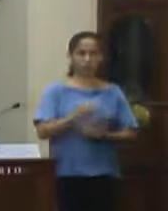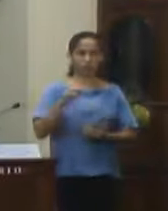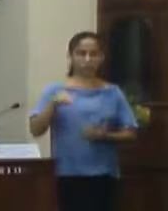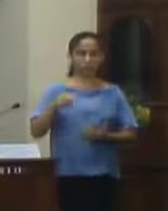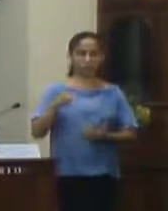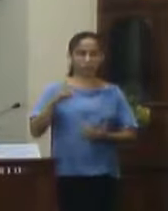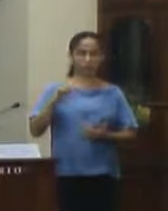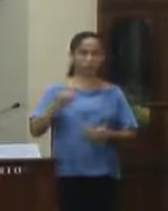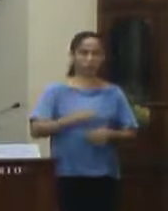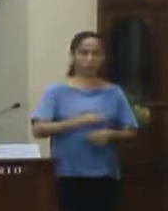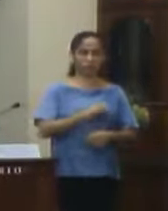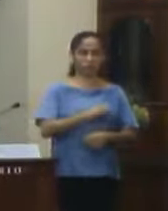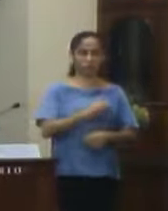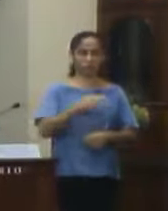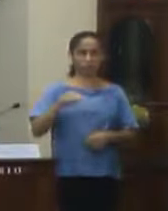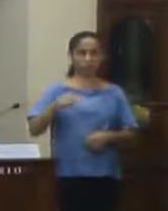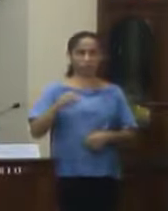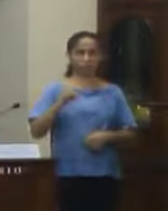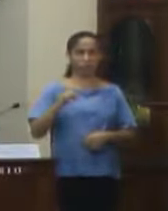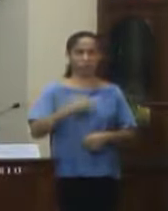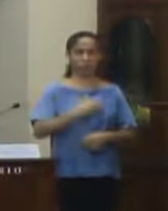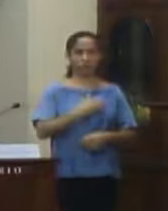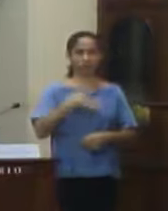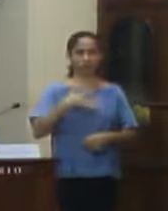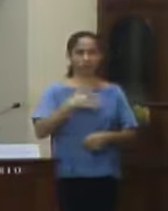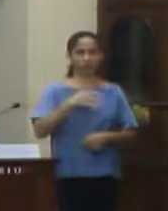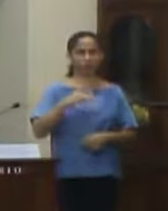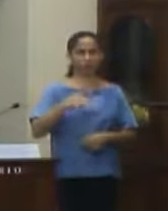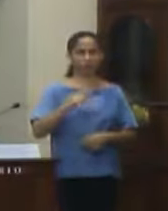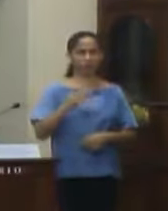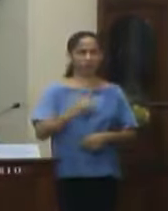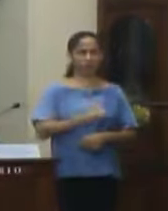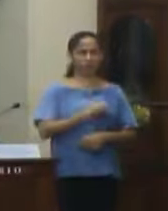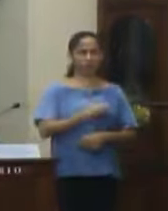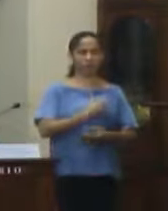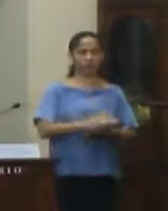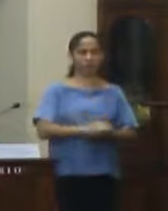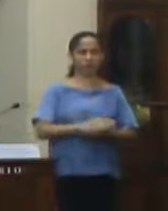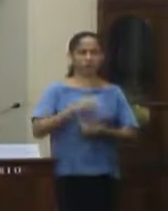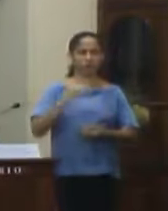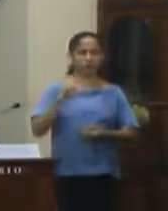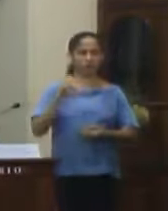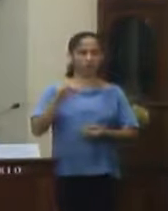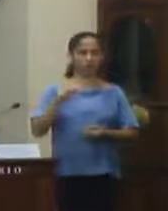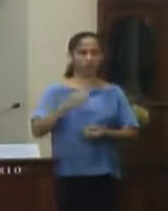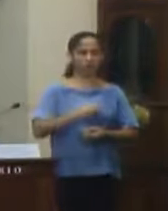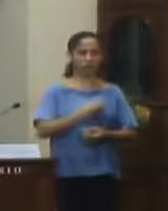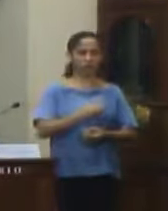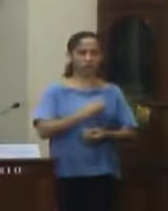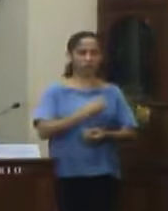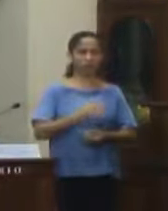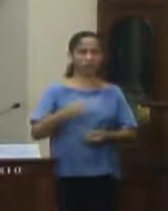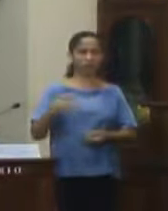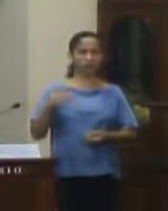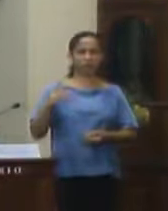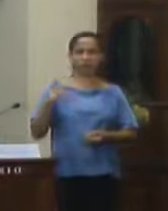Marcelo, Marquinhos da Saúde, Michele Cabral, Celso, amigo do bar,